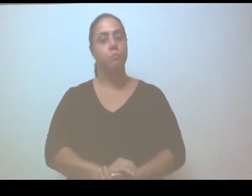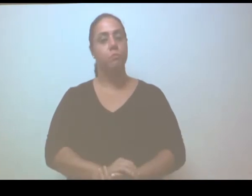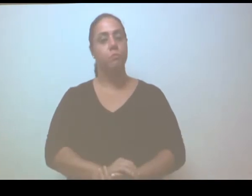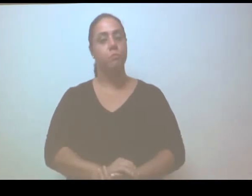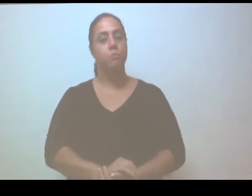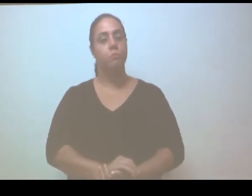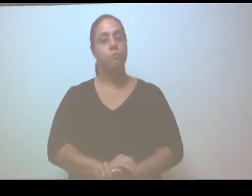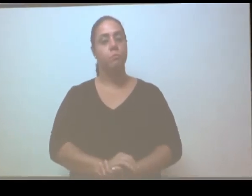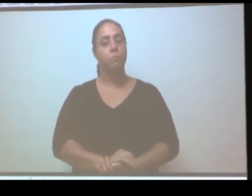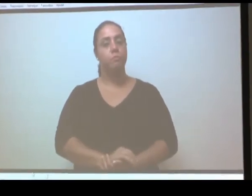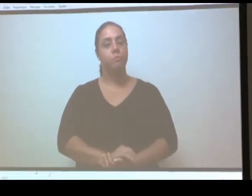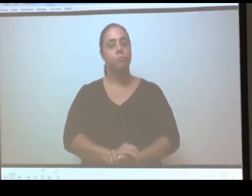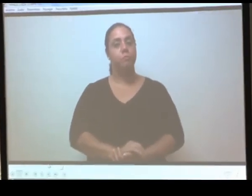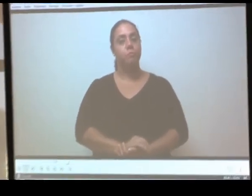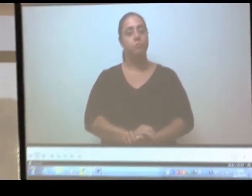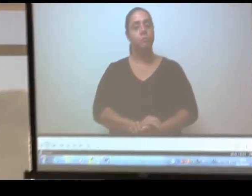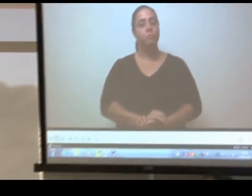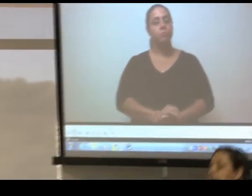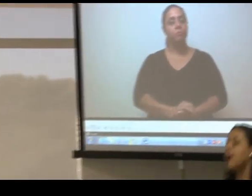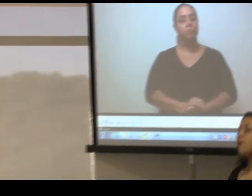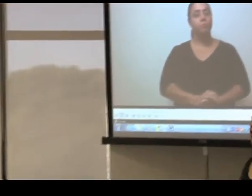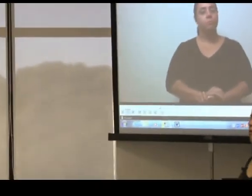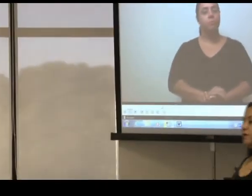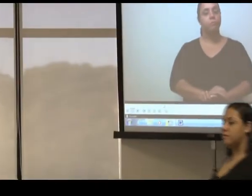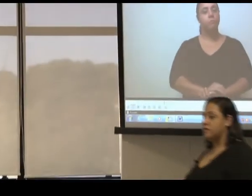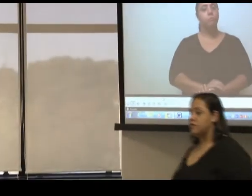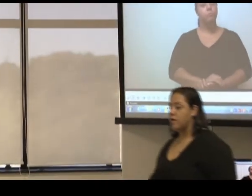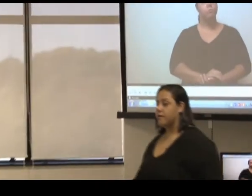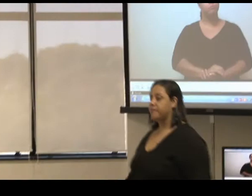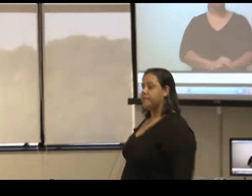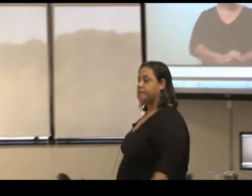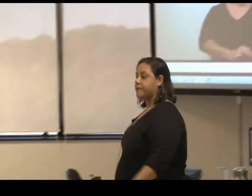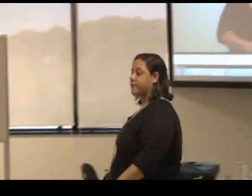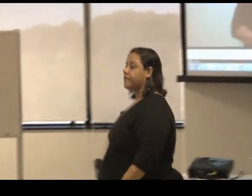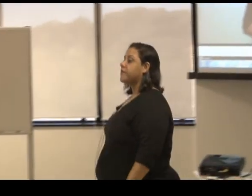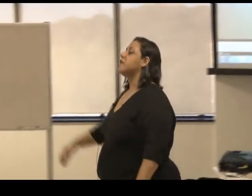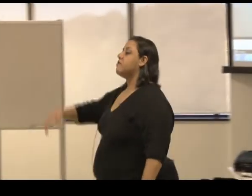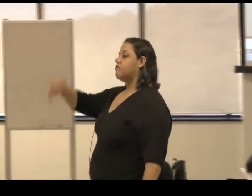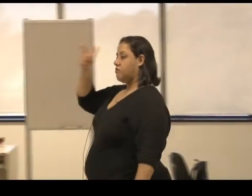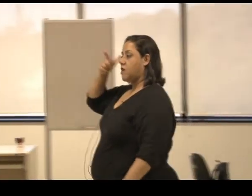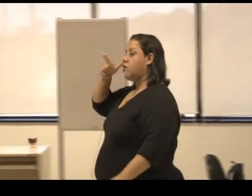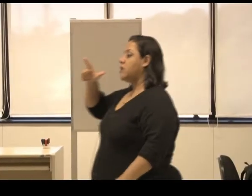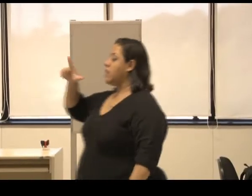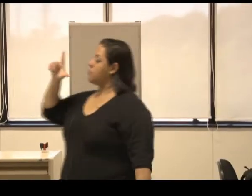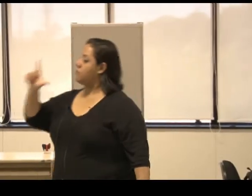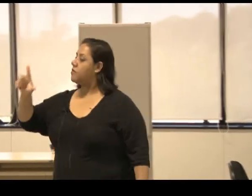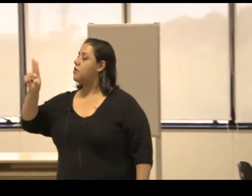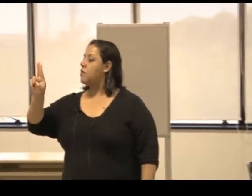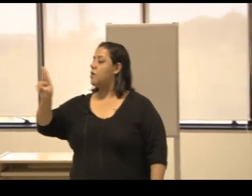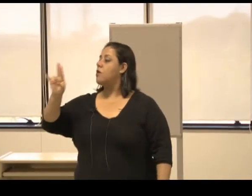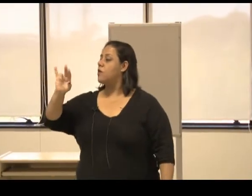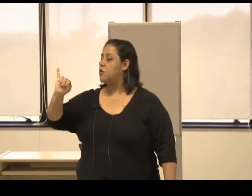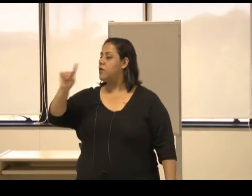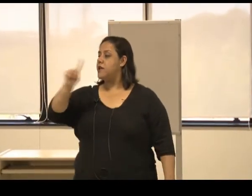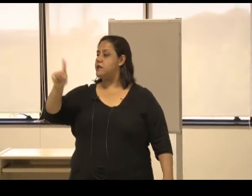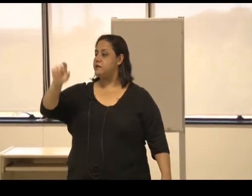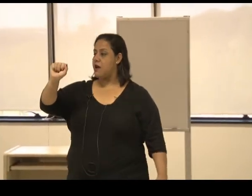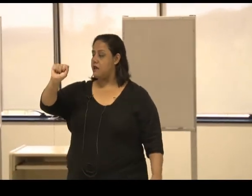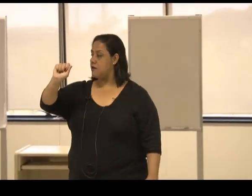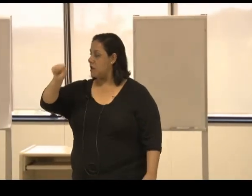Então, vamos raciocinar. Primeiro, quem é o nome da pessoa? Luísa. Então, eu tenho Luísa e